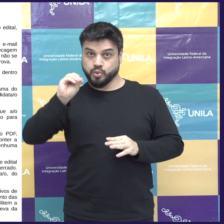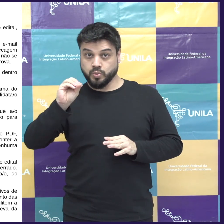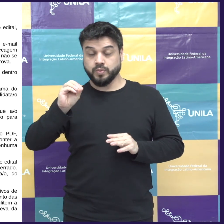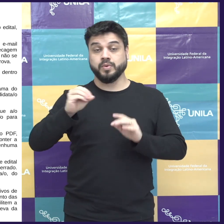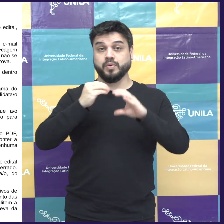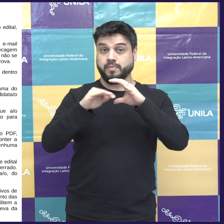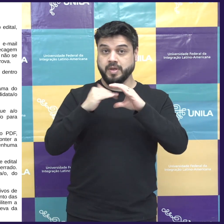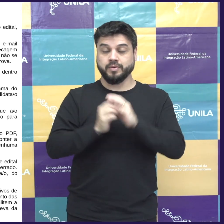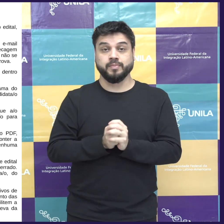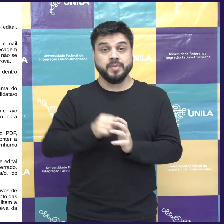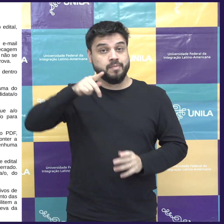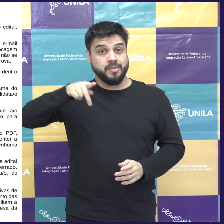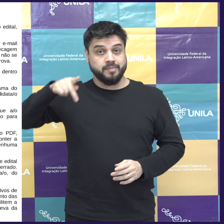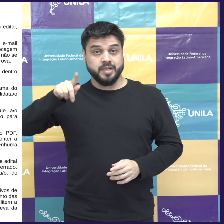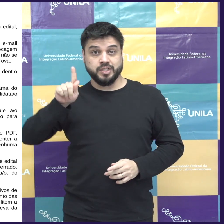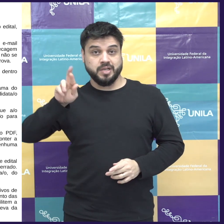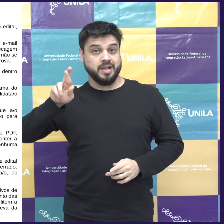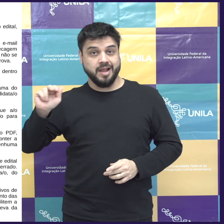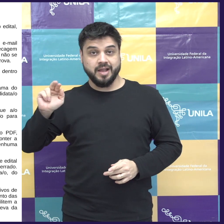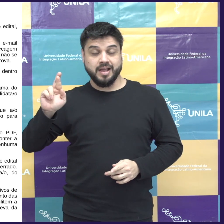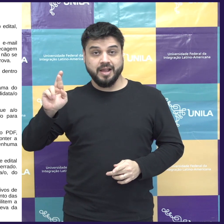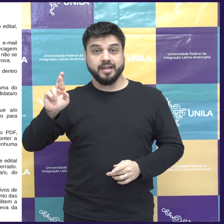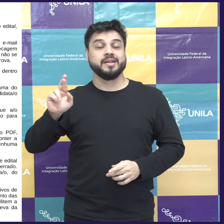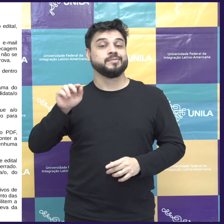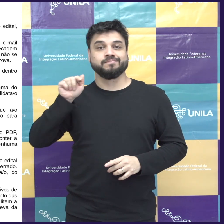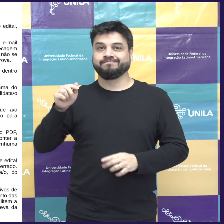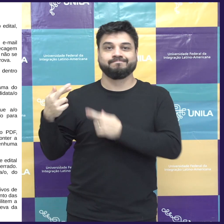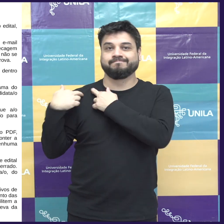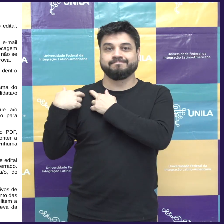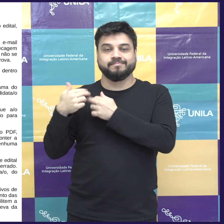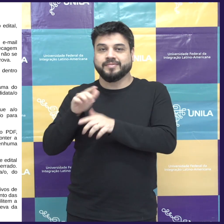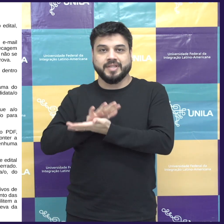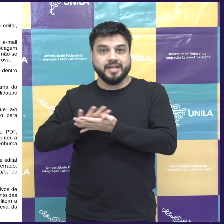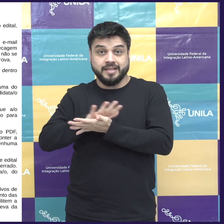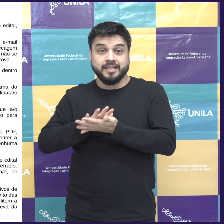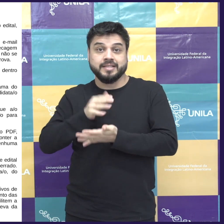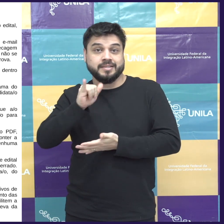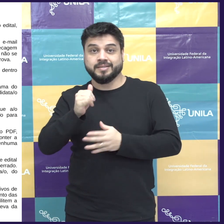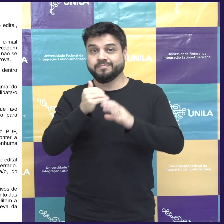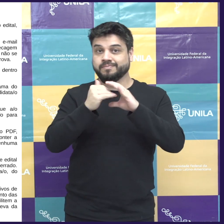responsabiliza pelo não recebimento do e-mail com o link para a realização da prova.